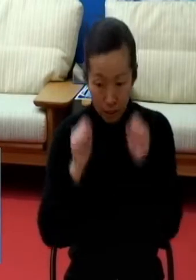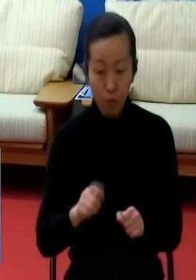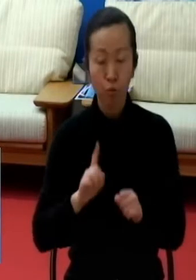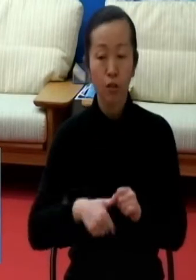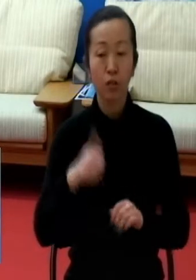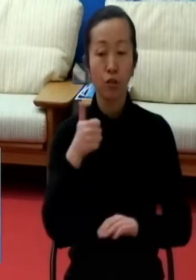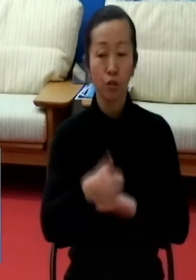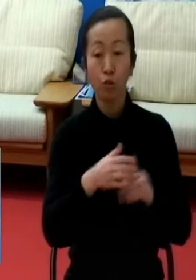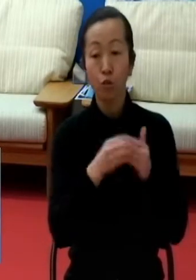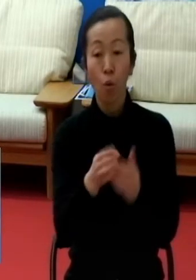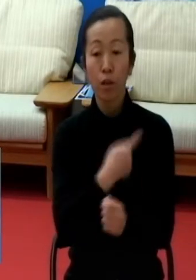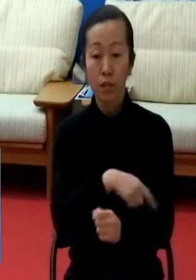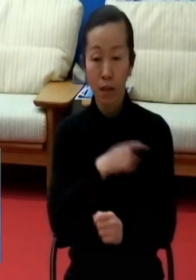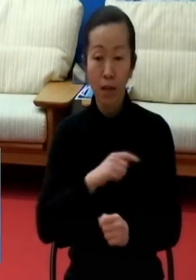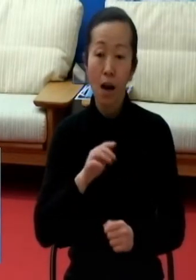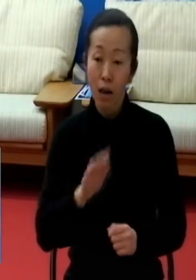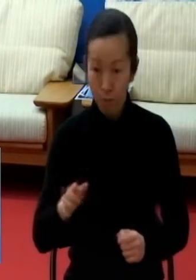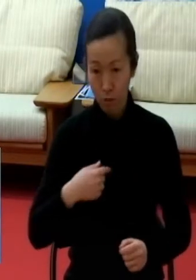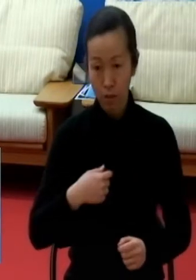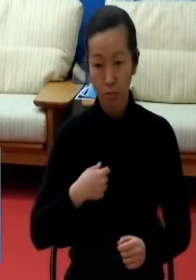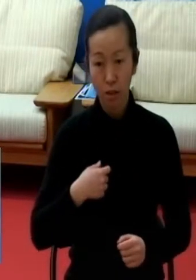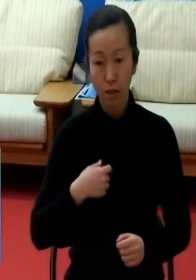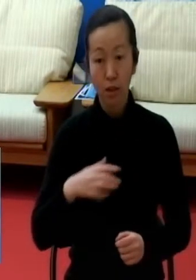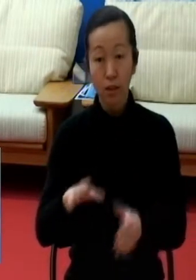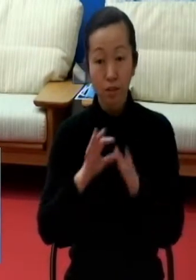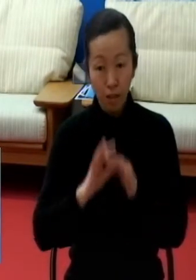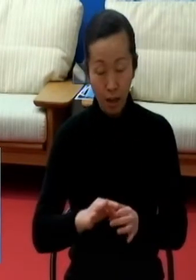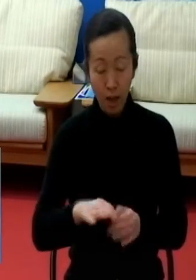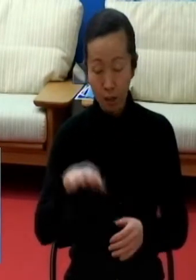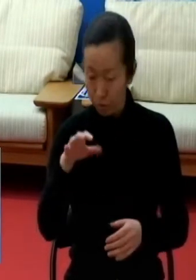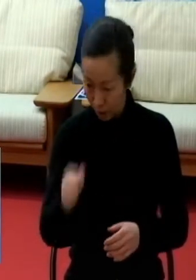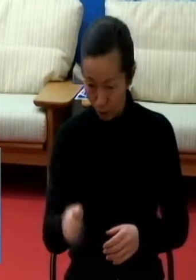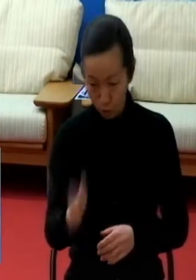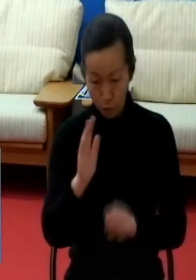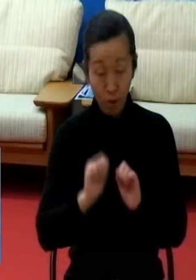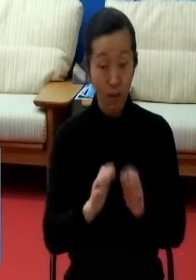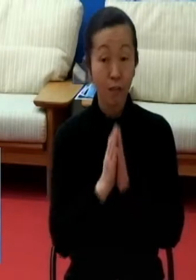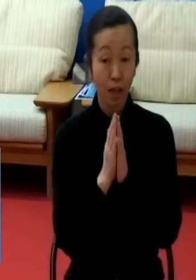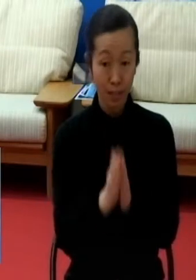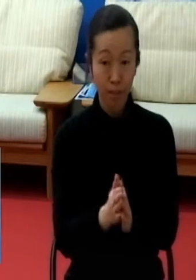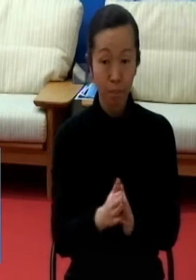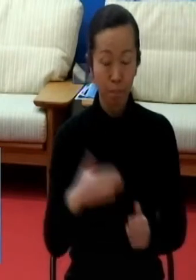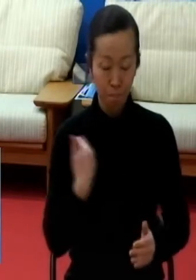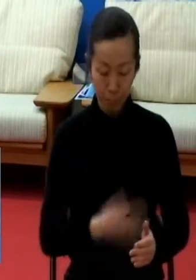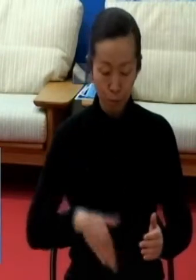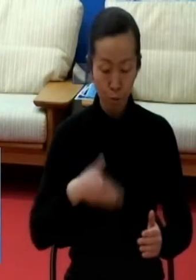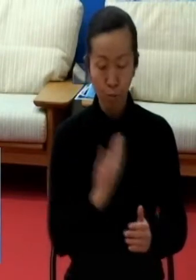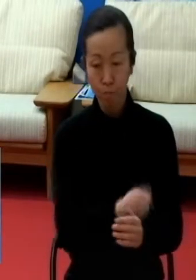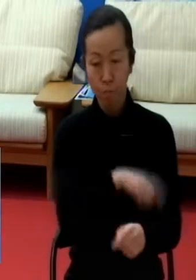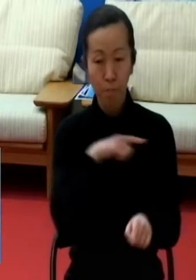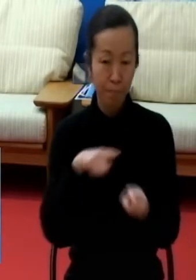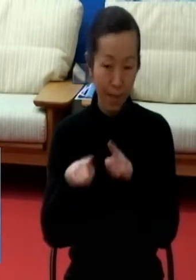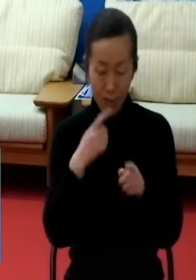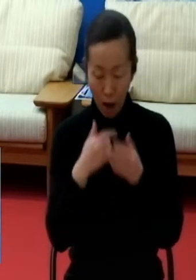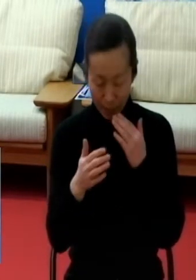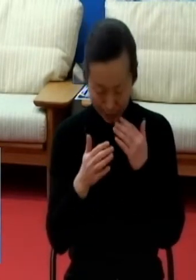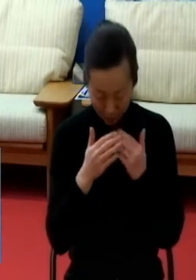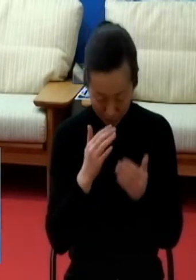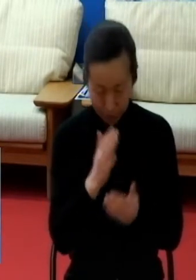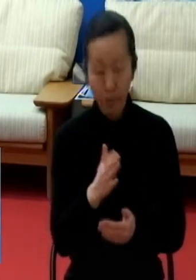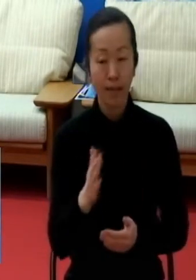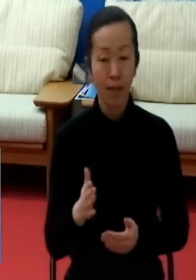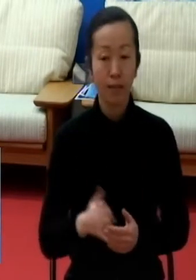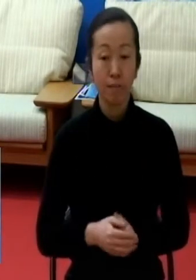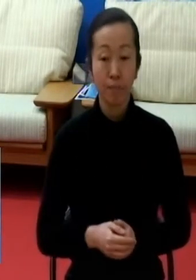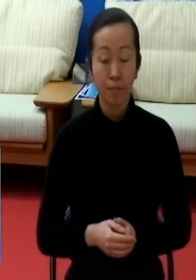예, 붙잡고 승리하시길 바랍니다. 掴んで勝利してください。 신분 건세를 누려야 되는 거예요. 身分と権勢を味わうこと。 예, 내가